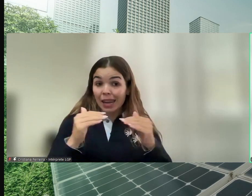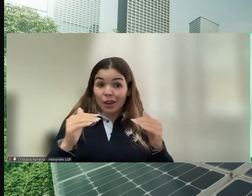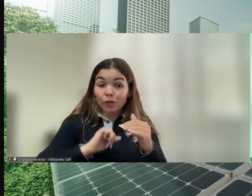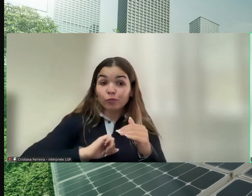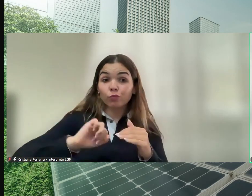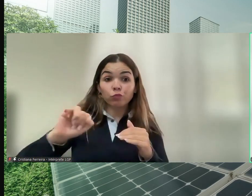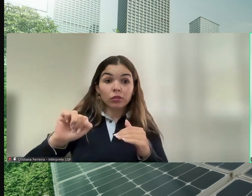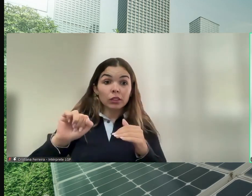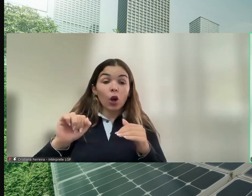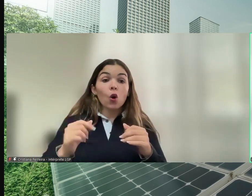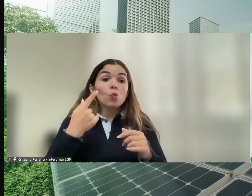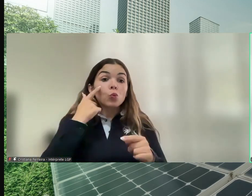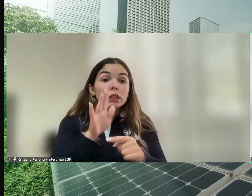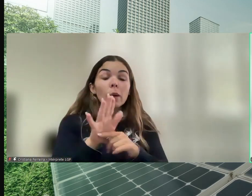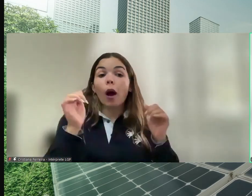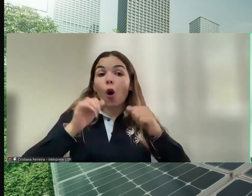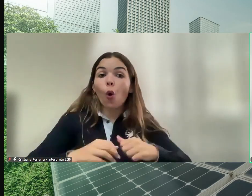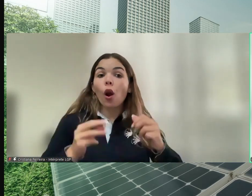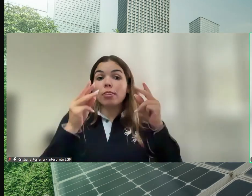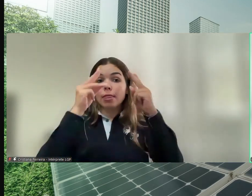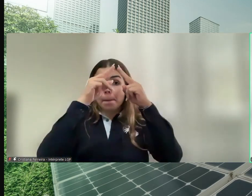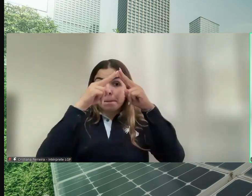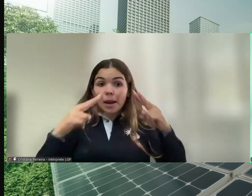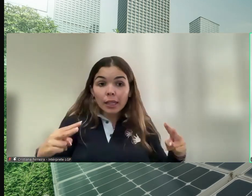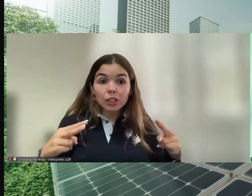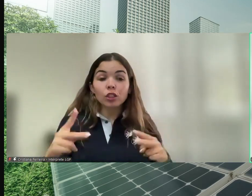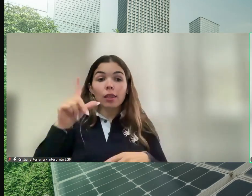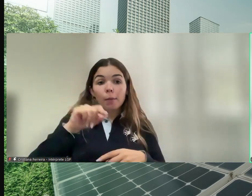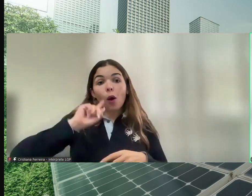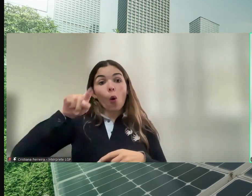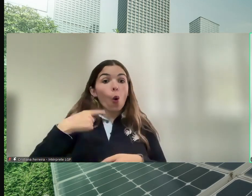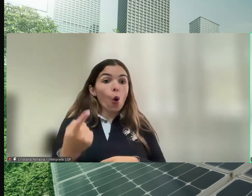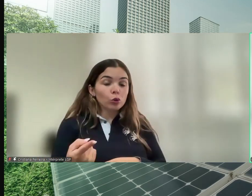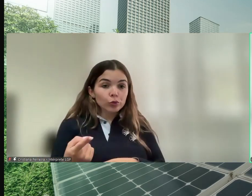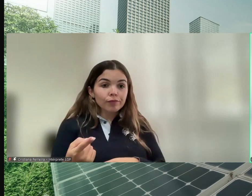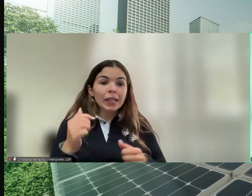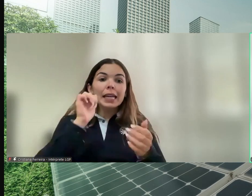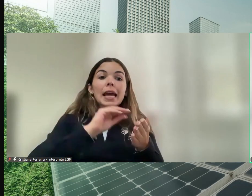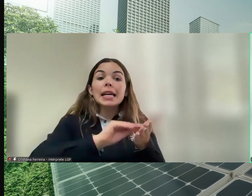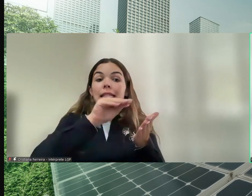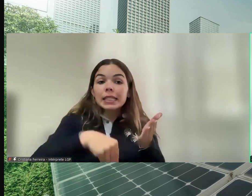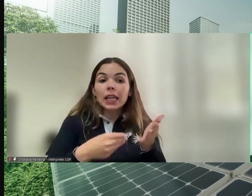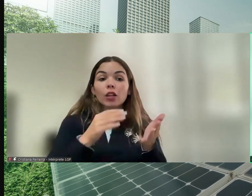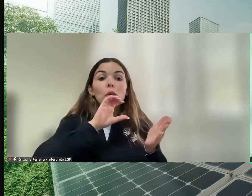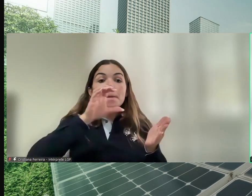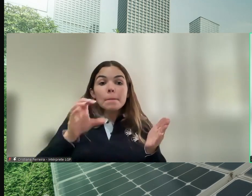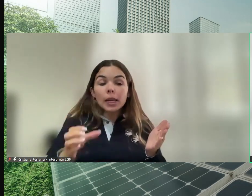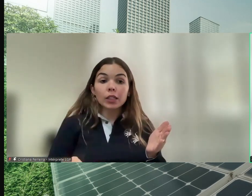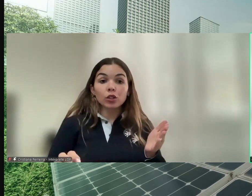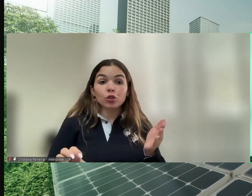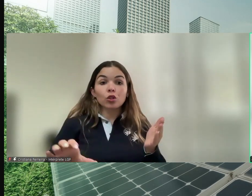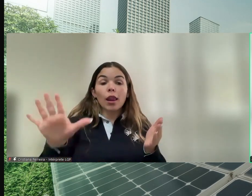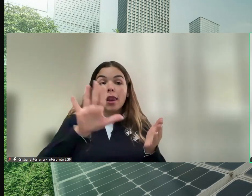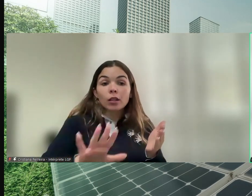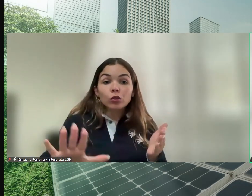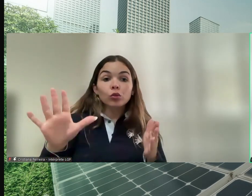os Objetivos do Desenvolvimento Sustentável e outros, foram assinados por países no contexto das Nações Unidas ou